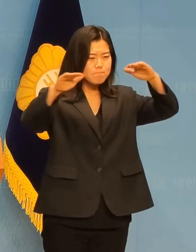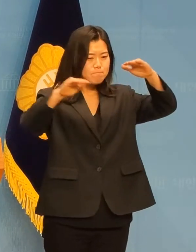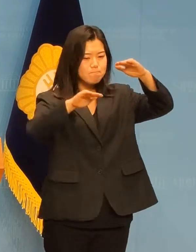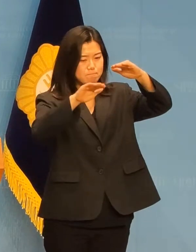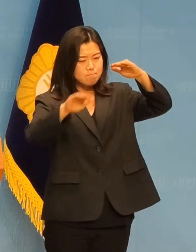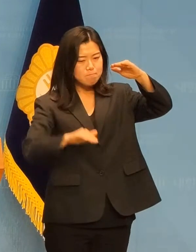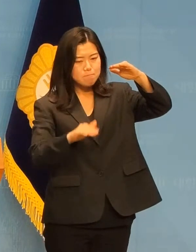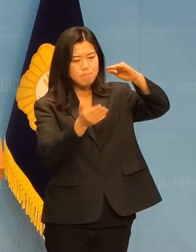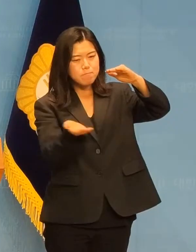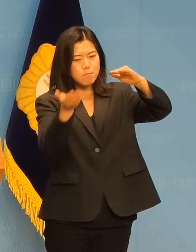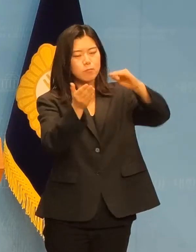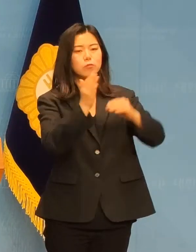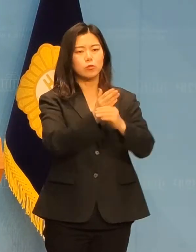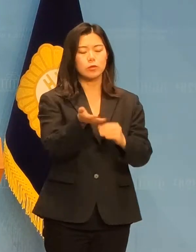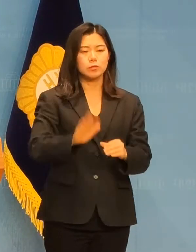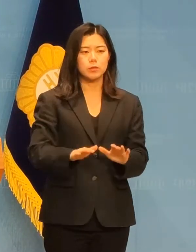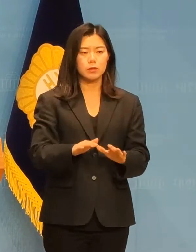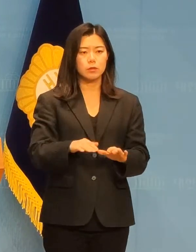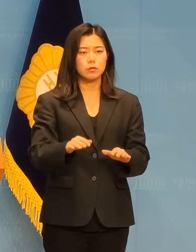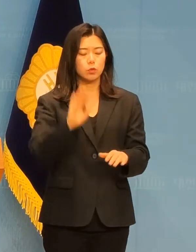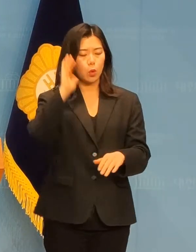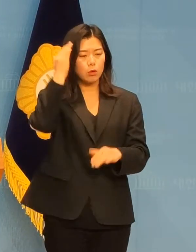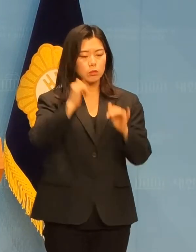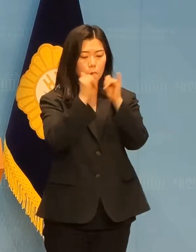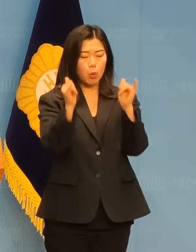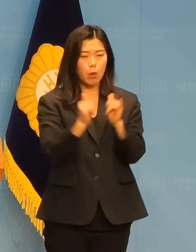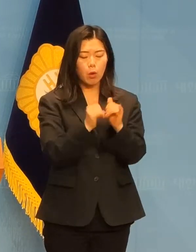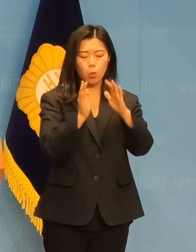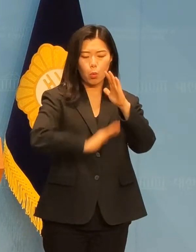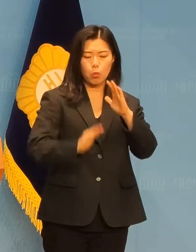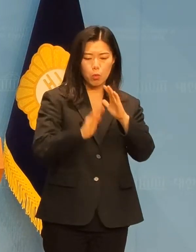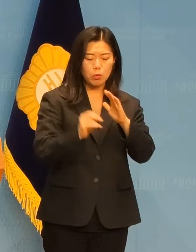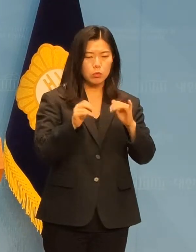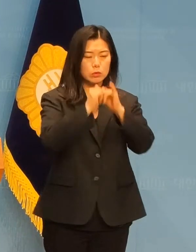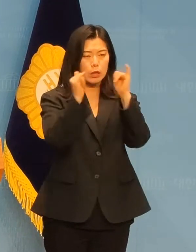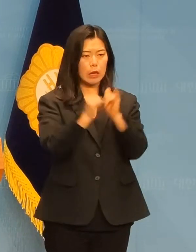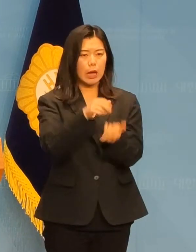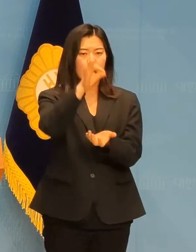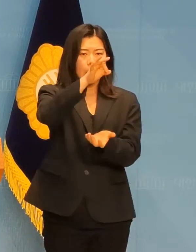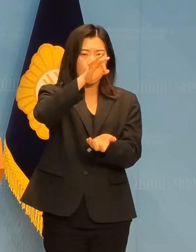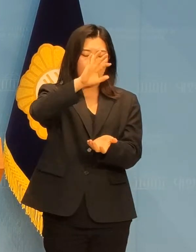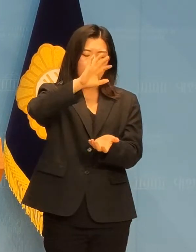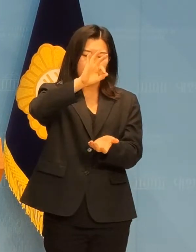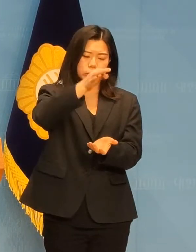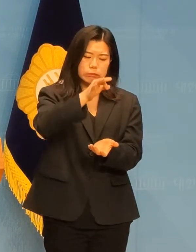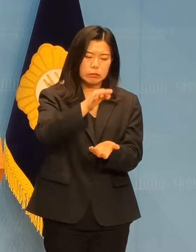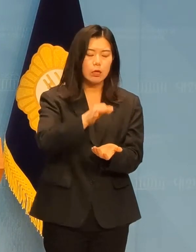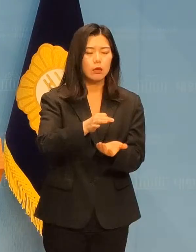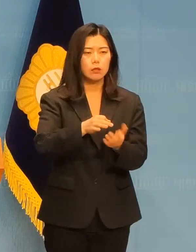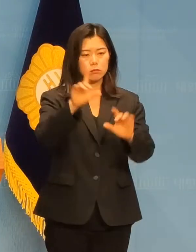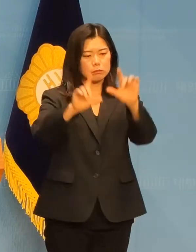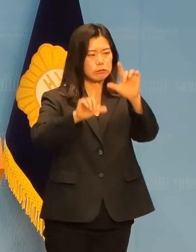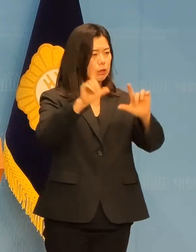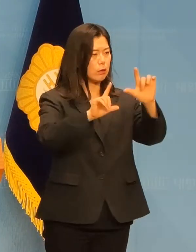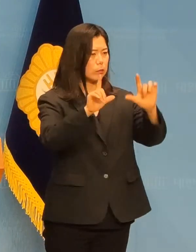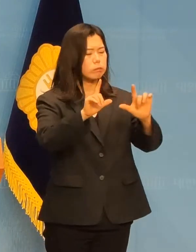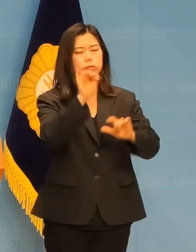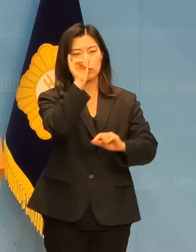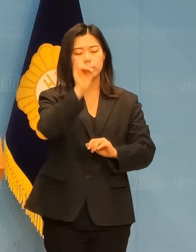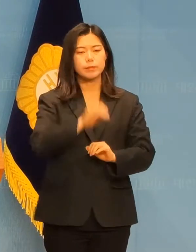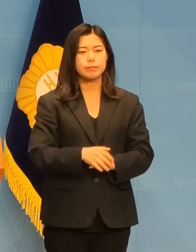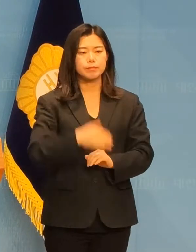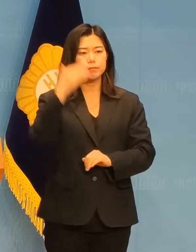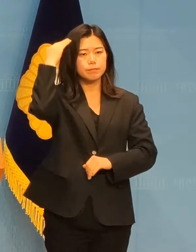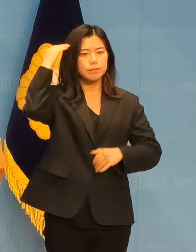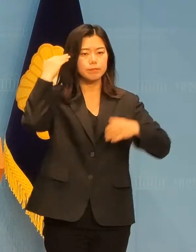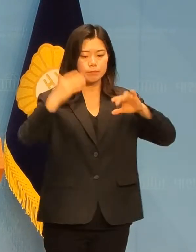하지만 최근 우리 사회에는 공공성과 사회적 가치가 무너져 내리는 현상들이 곳곳에서 목격되고 있습니다.